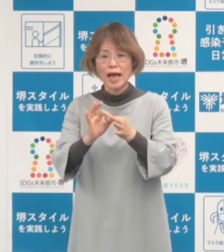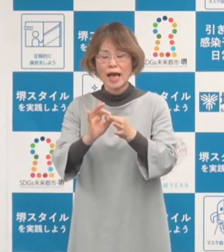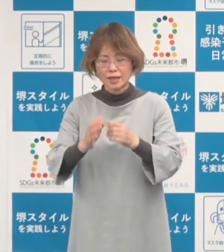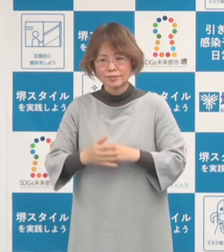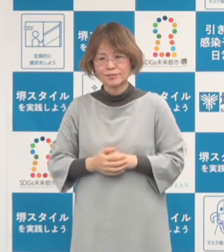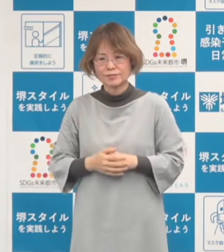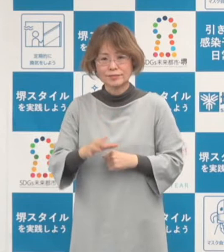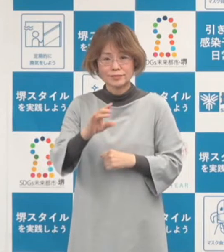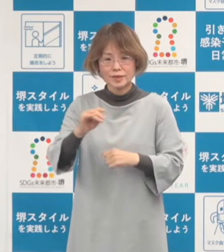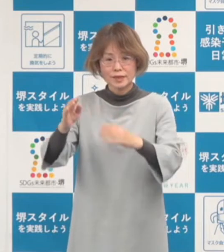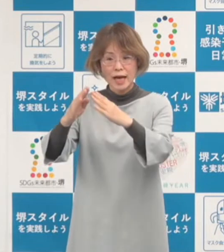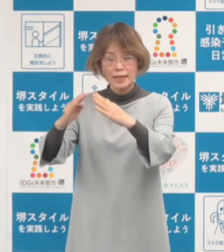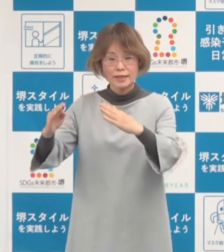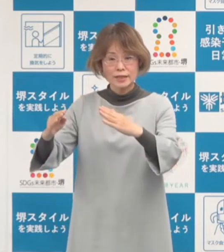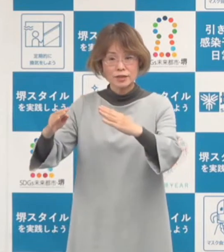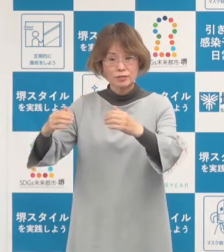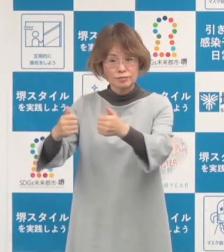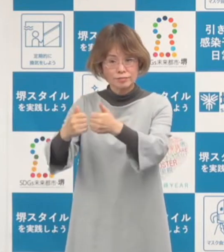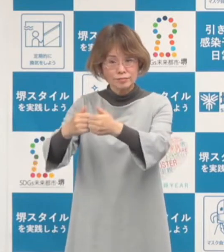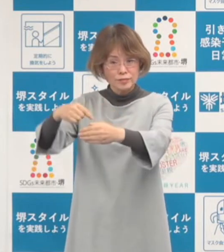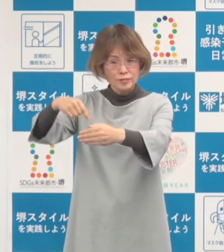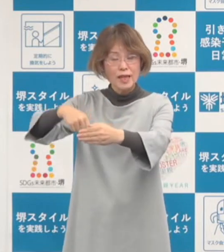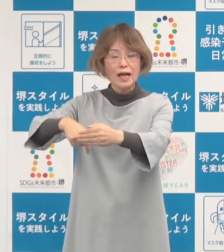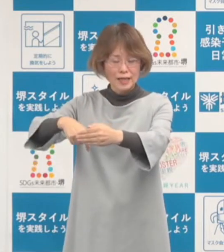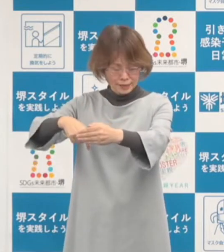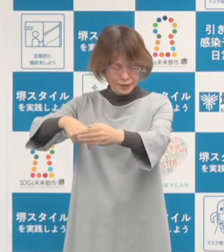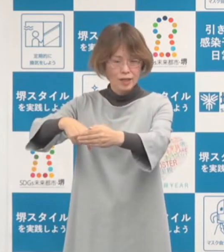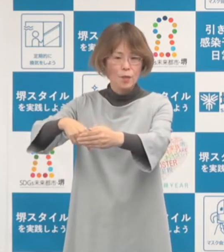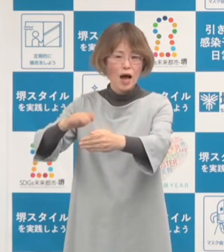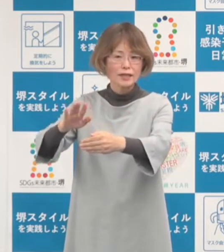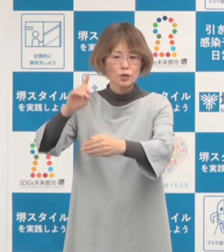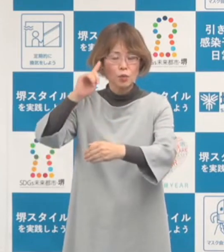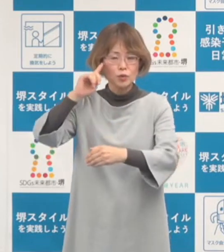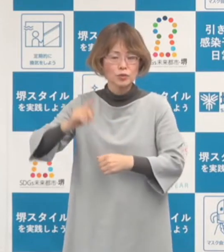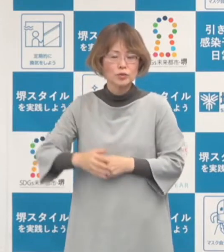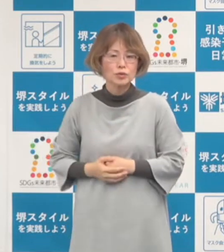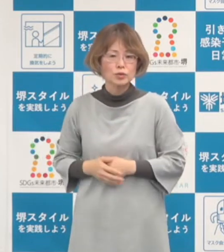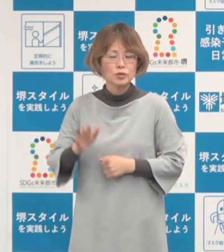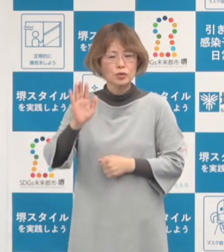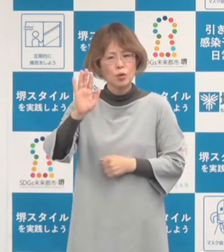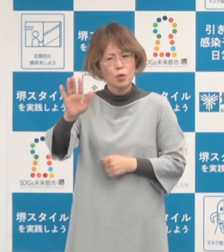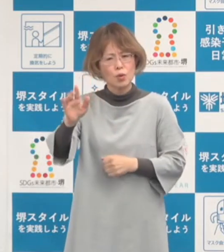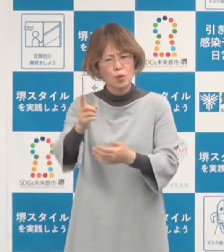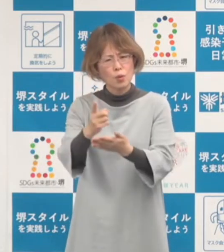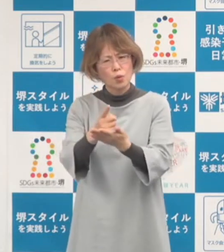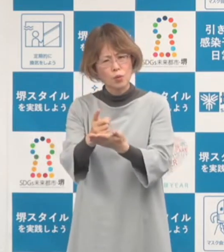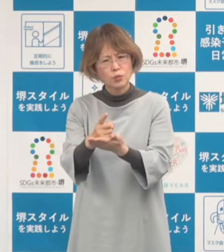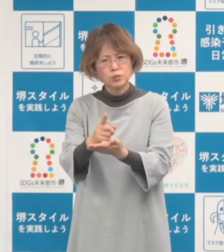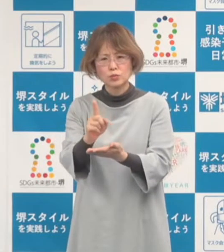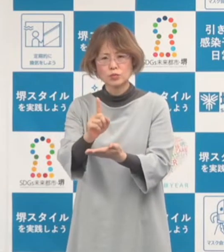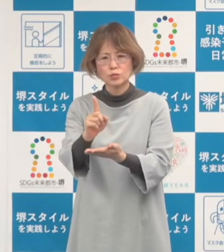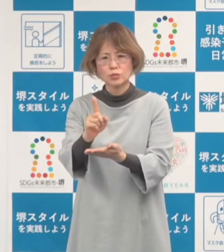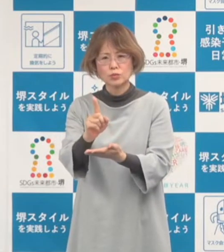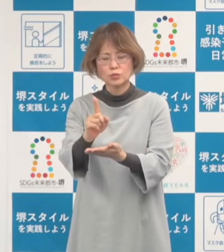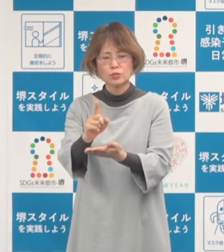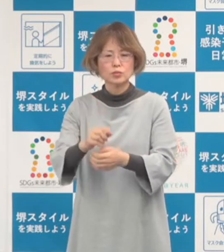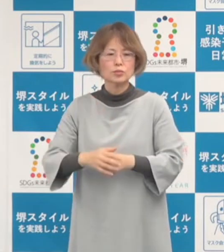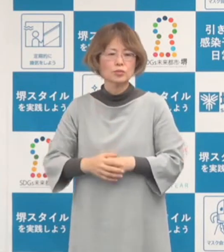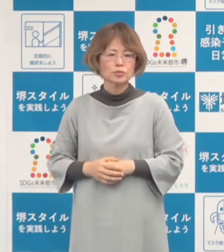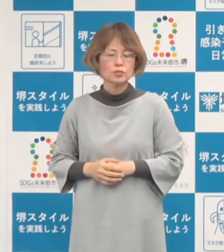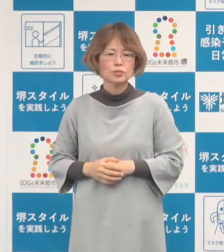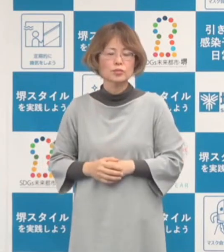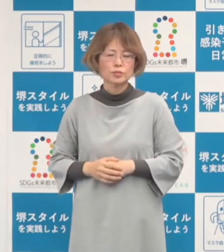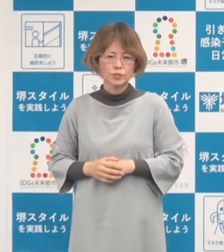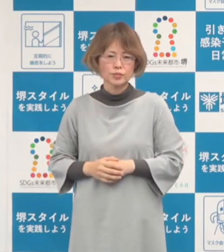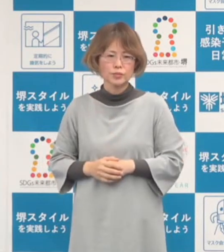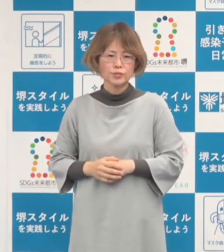議会の委員会の中でも多少議論あったと思うんですけれども、今後どういう方向性で運